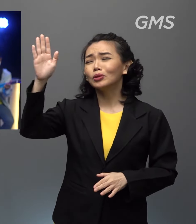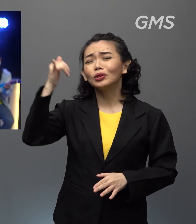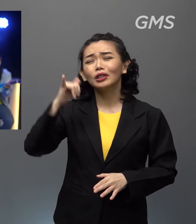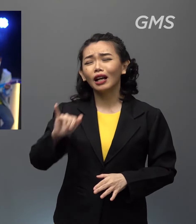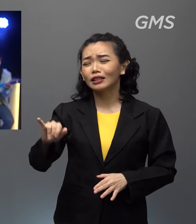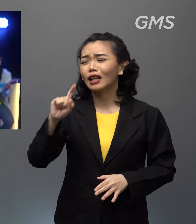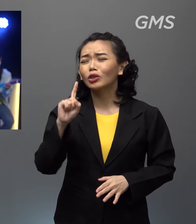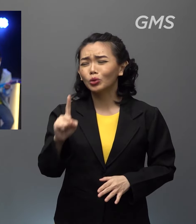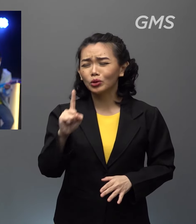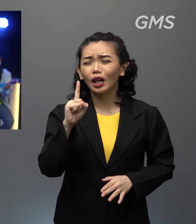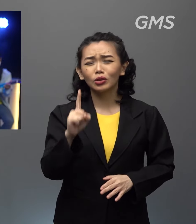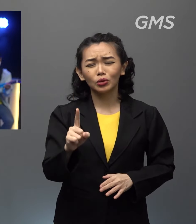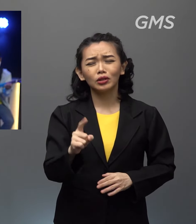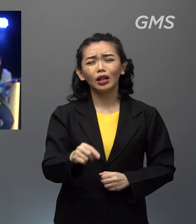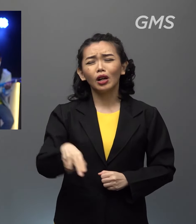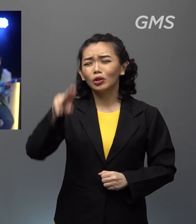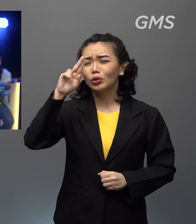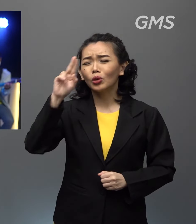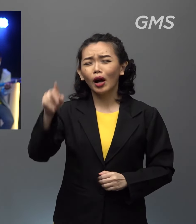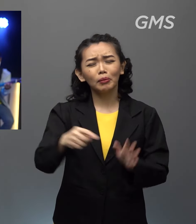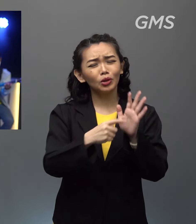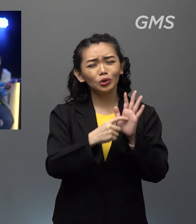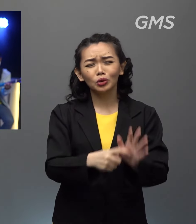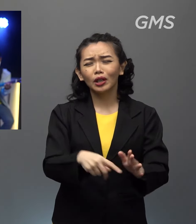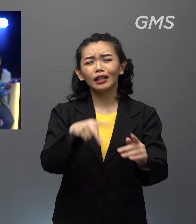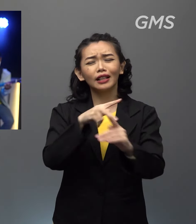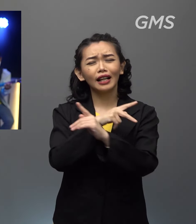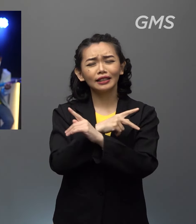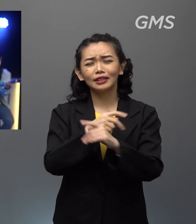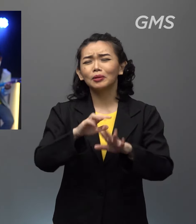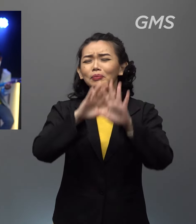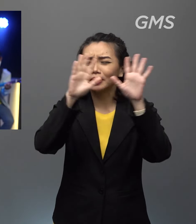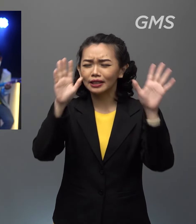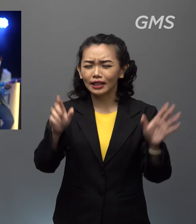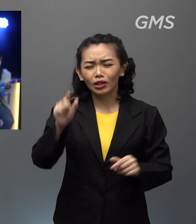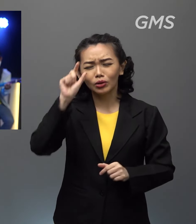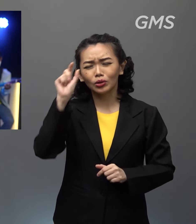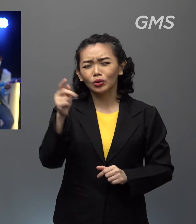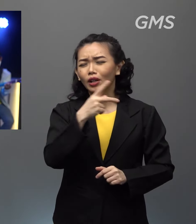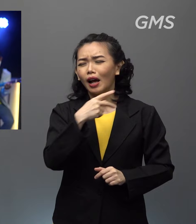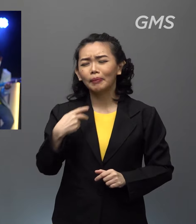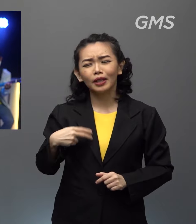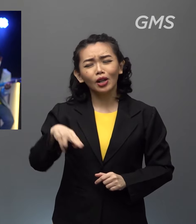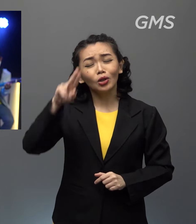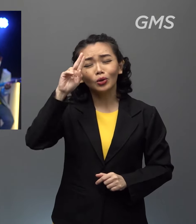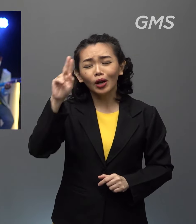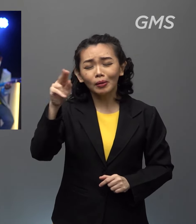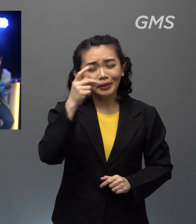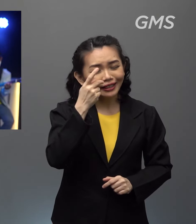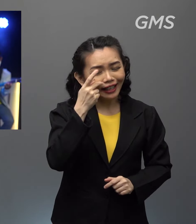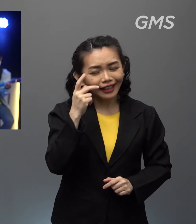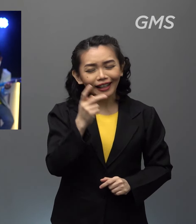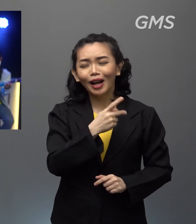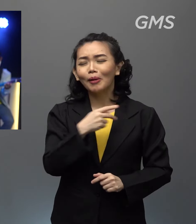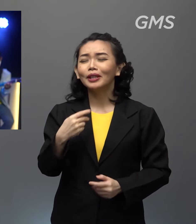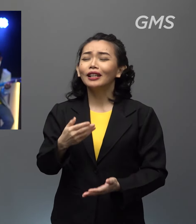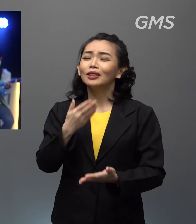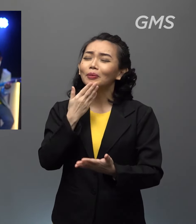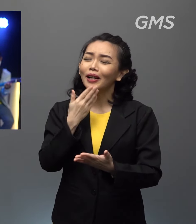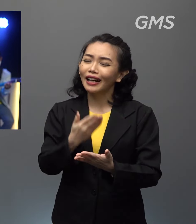kami. Terima kasih. Terima kasih Engkau penjaga kami, Engkau naungan kami. Terima kasih Tuhan. Kami